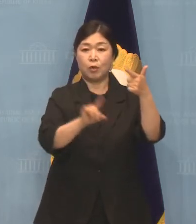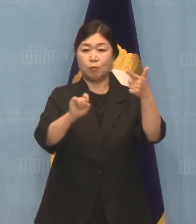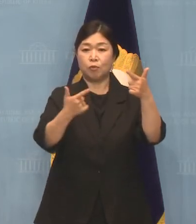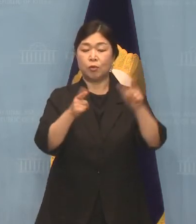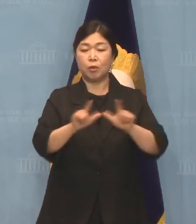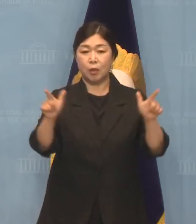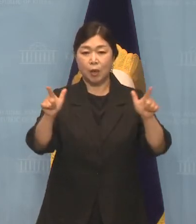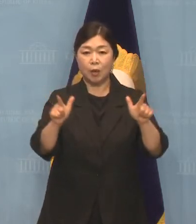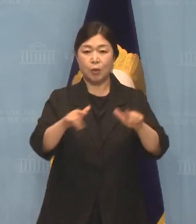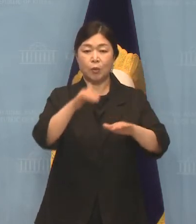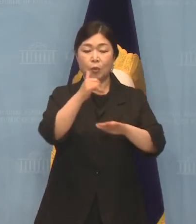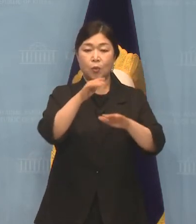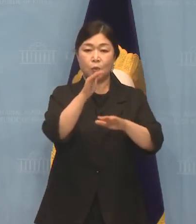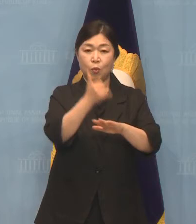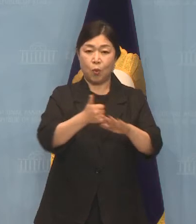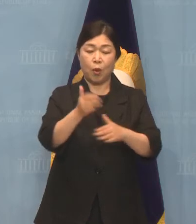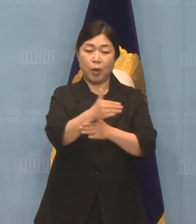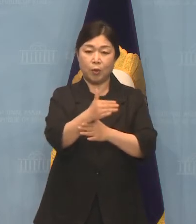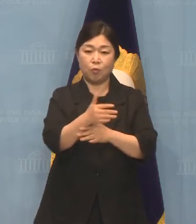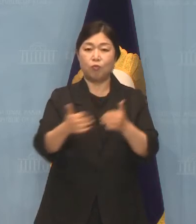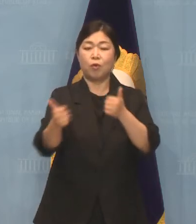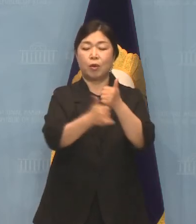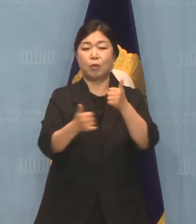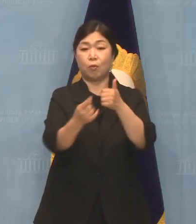16일에는 농해수위가